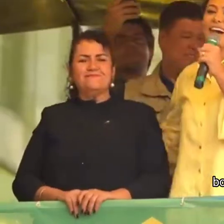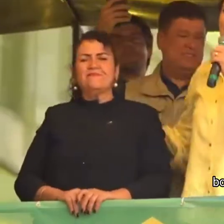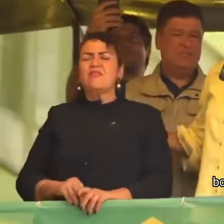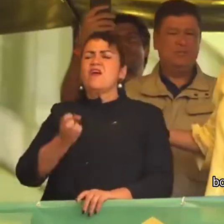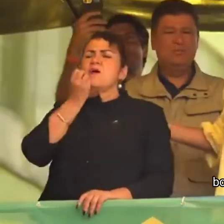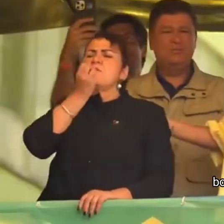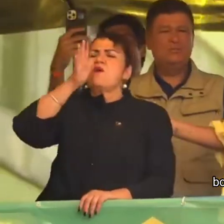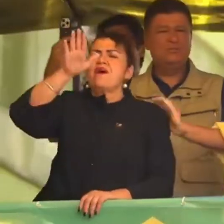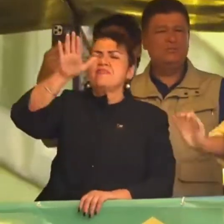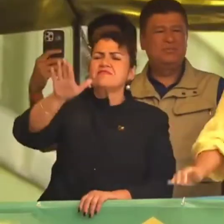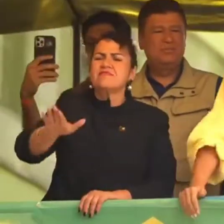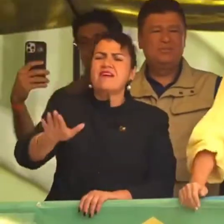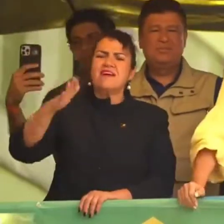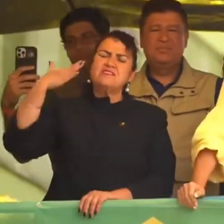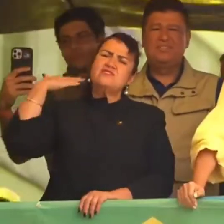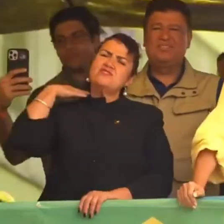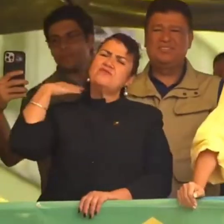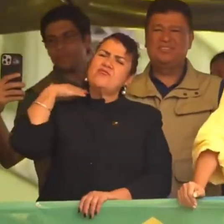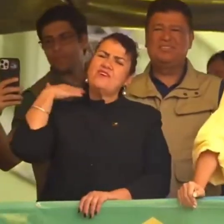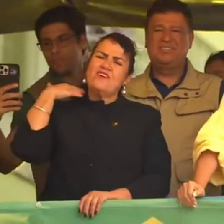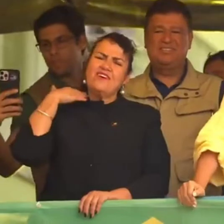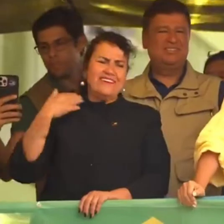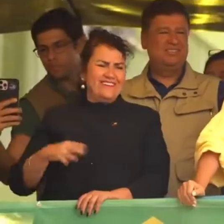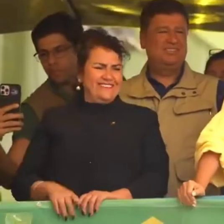Boa tarde, juiz de fora.